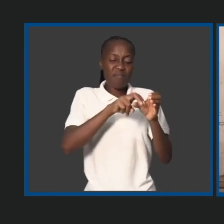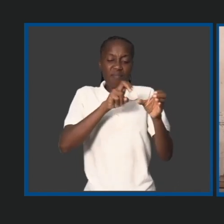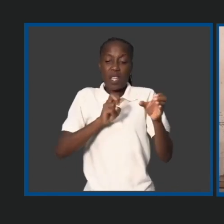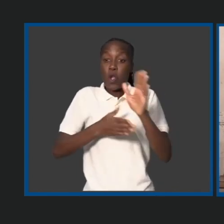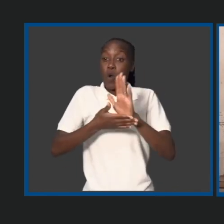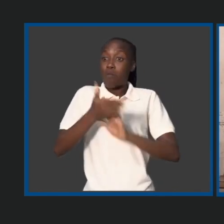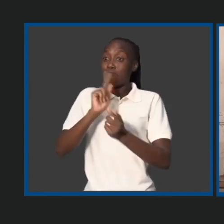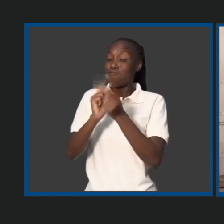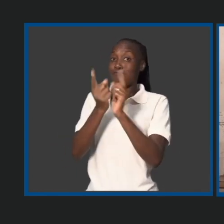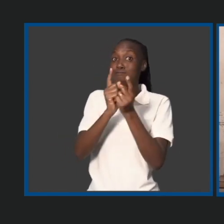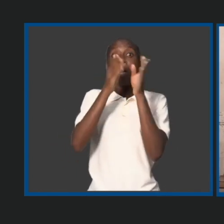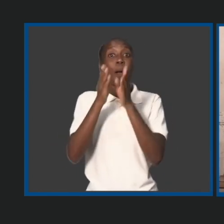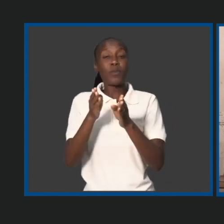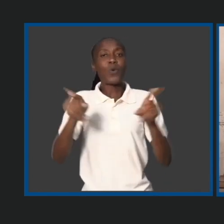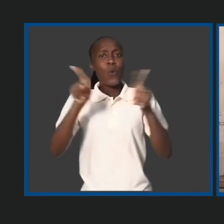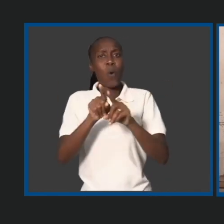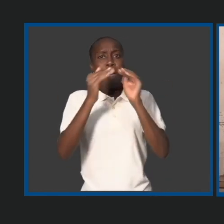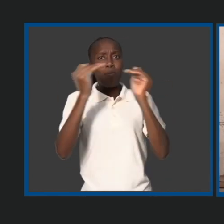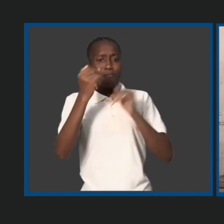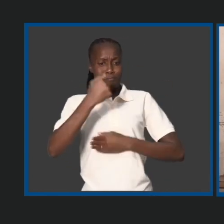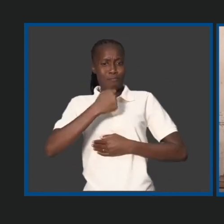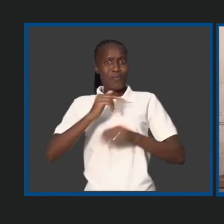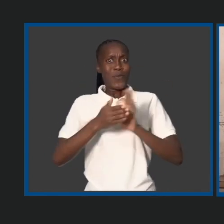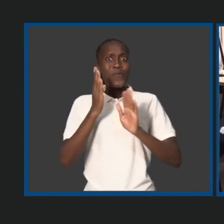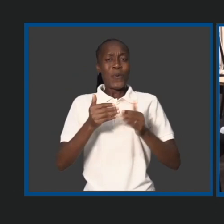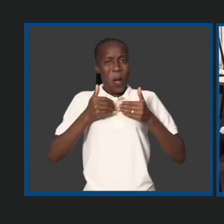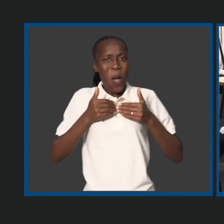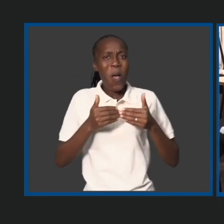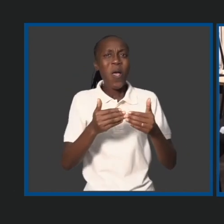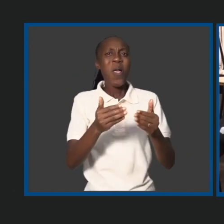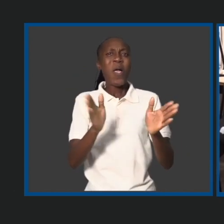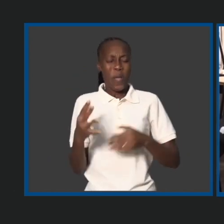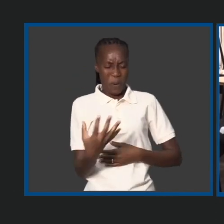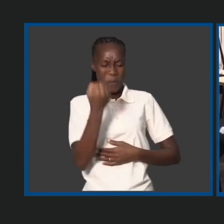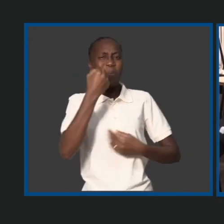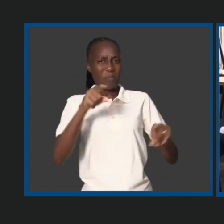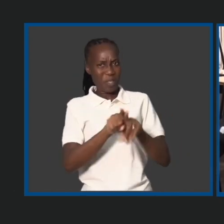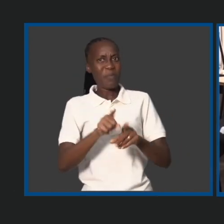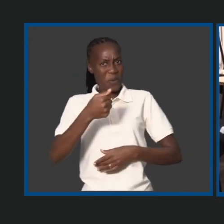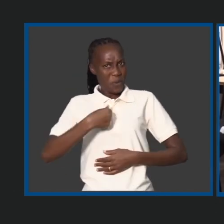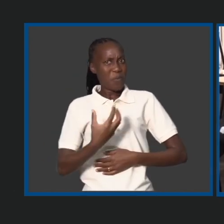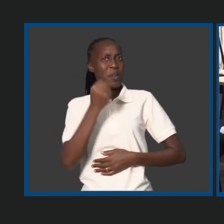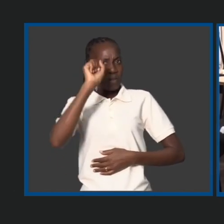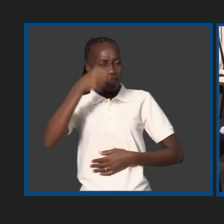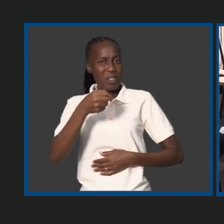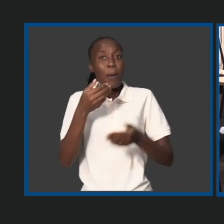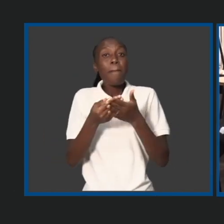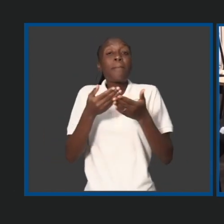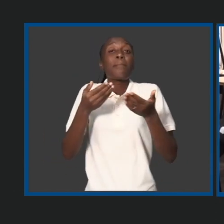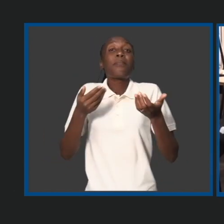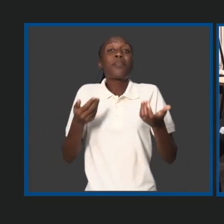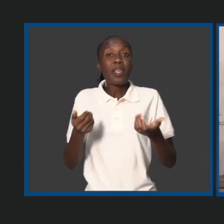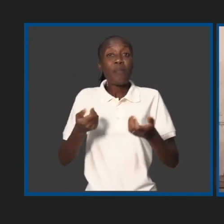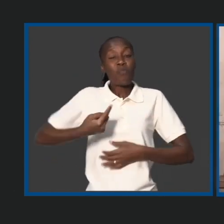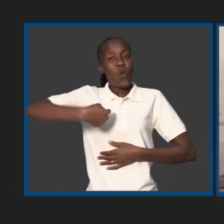conviver com pessoas da mesma condição, eu abri-me, fui capaz, fui saber que eu também posso. E além